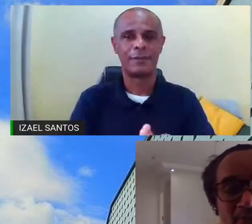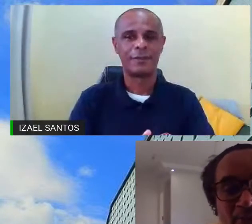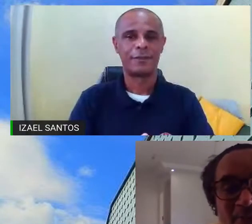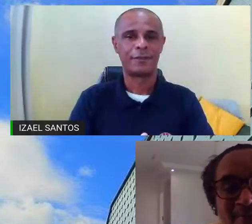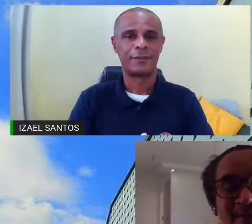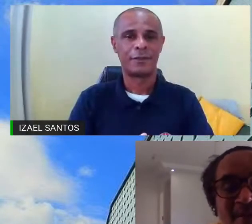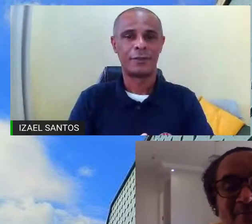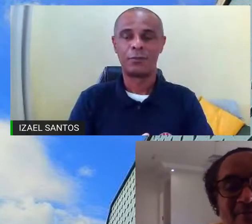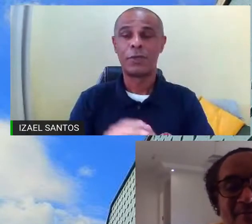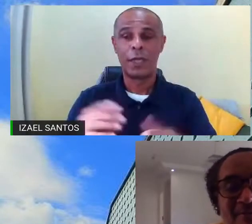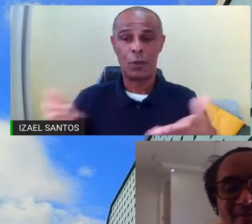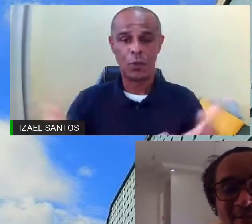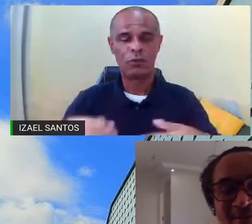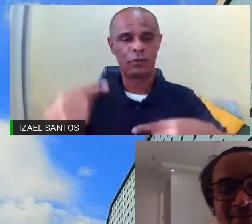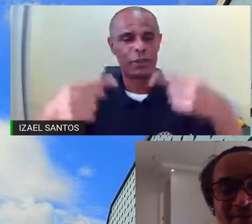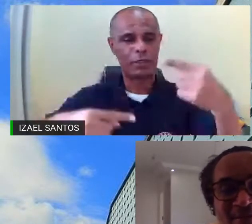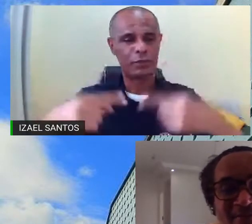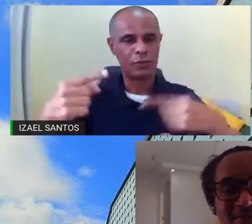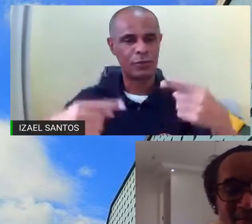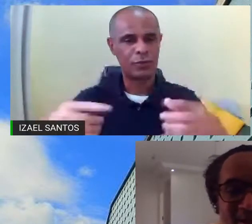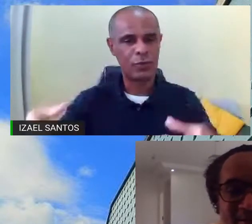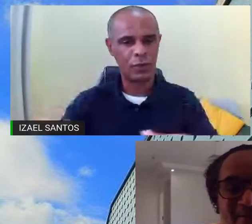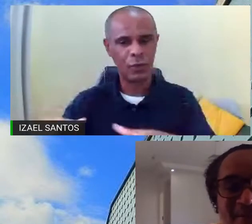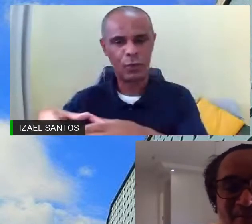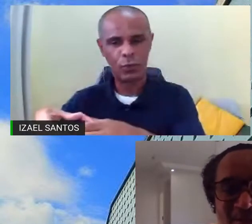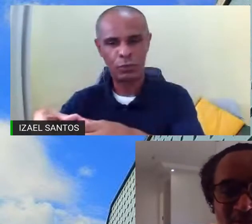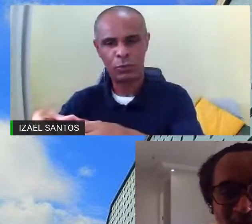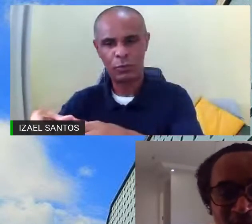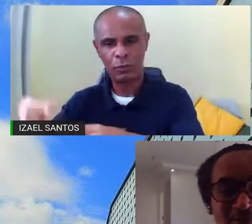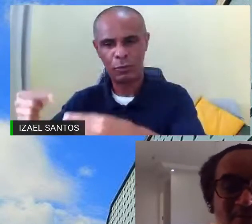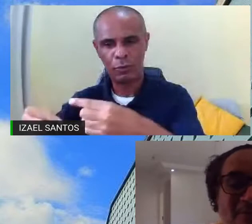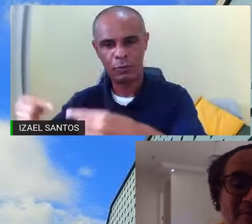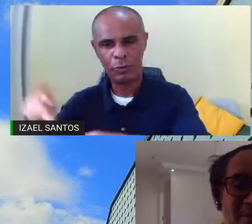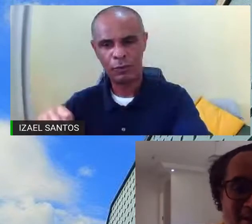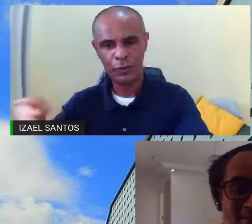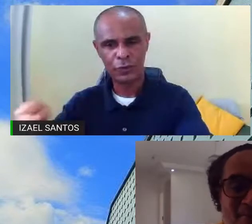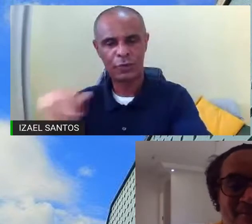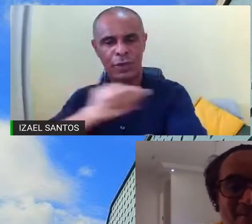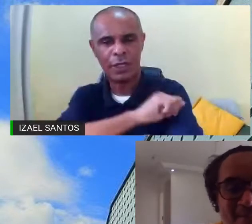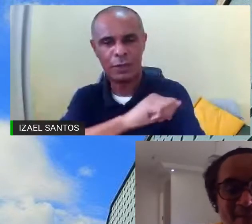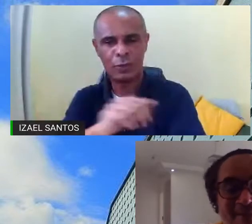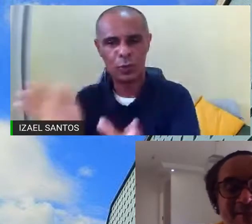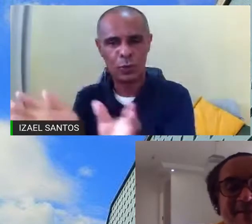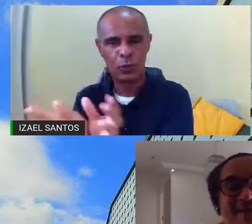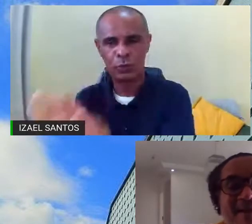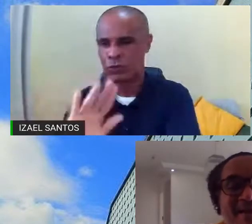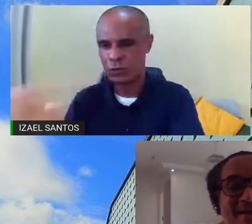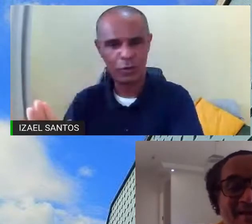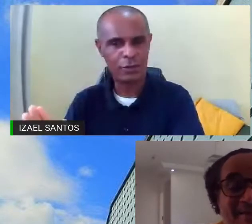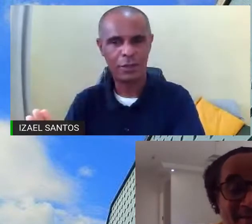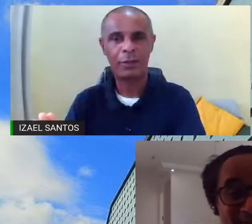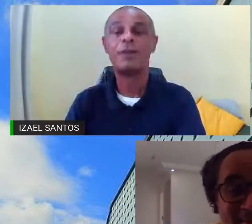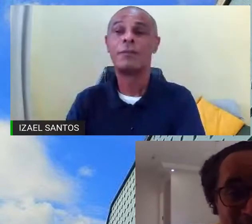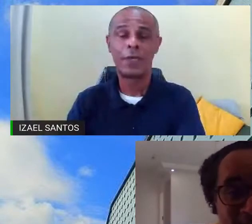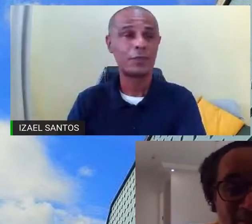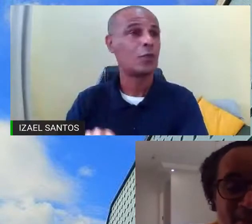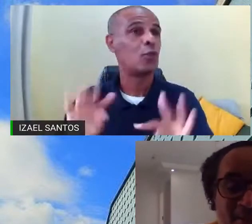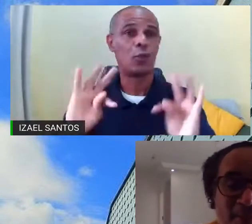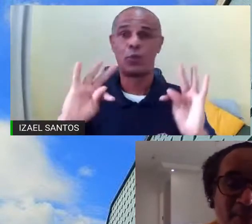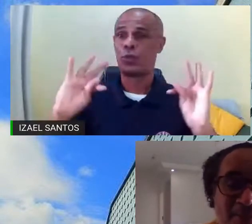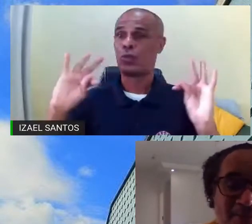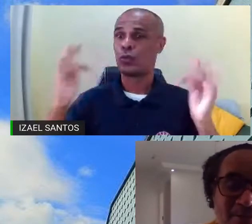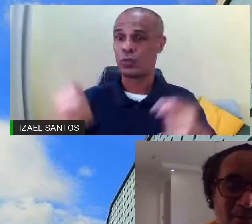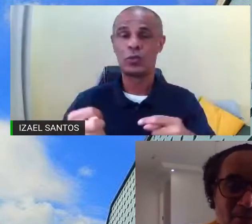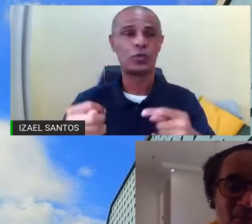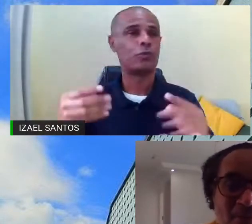aos professores, aos discentes, aos técnicos administrativos e os técnicos também terceirizados